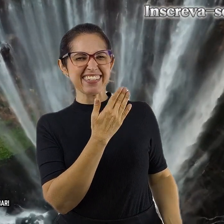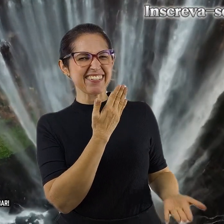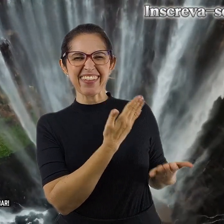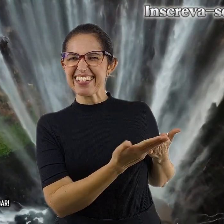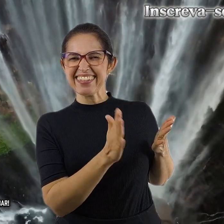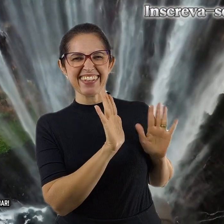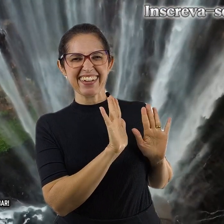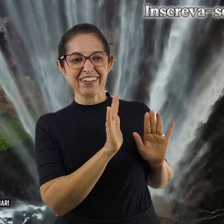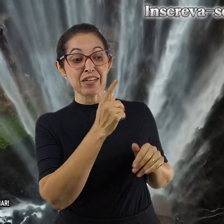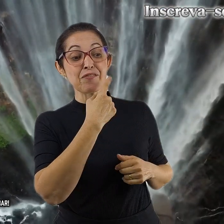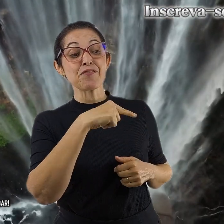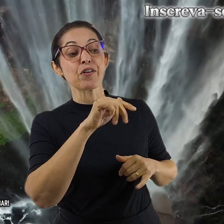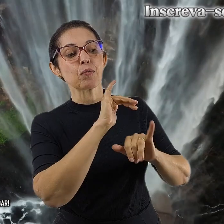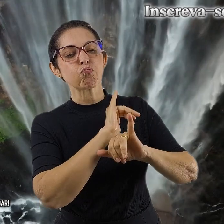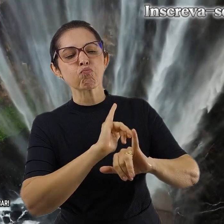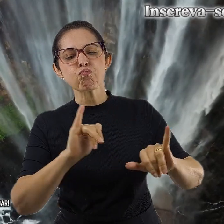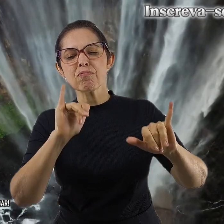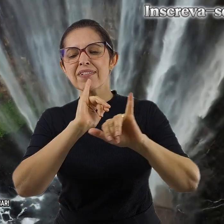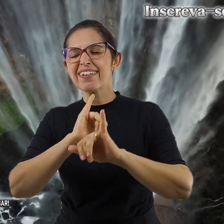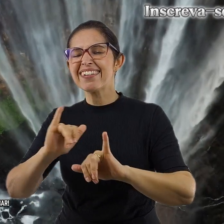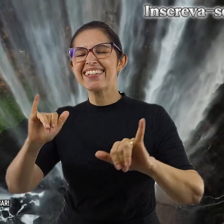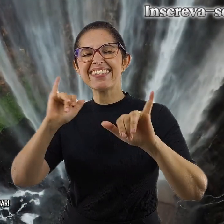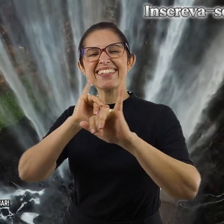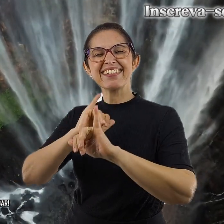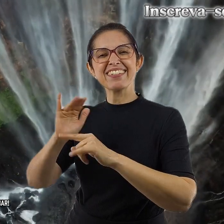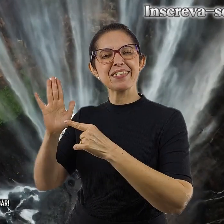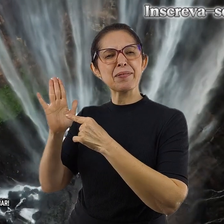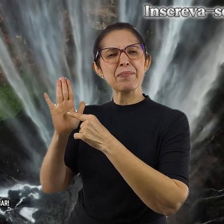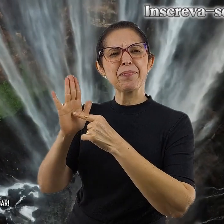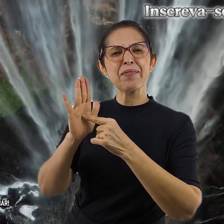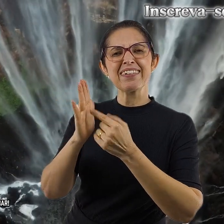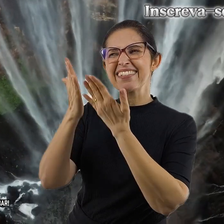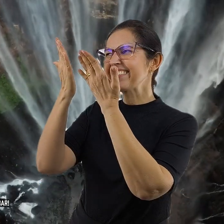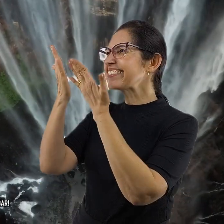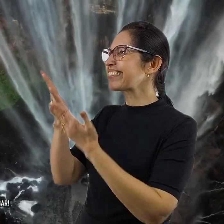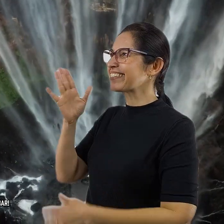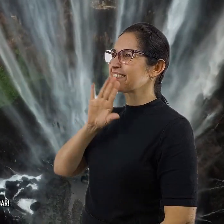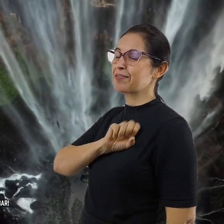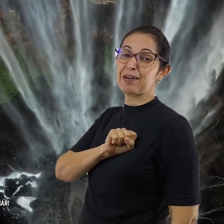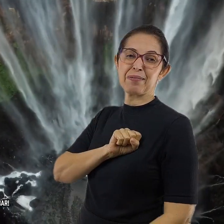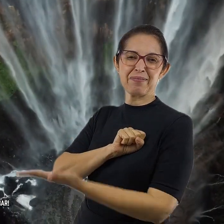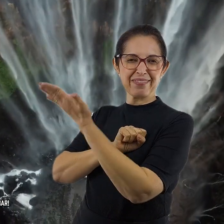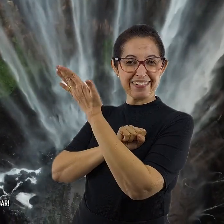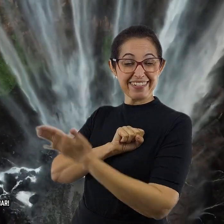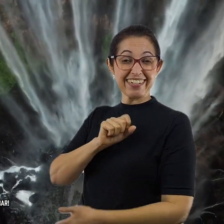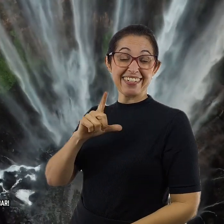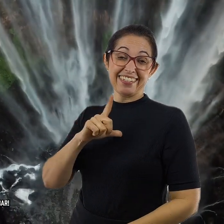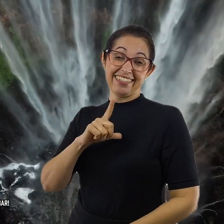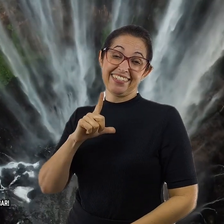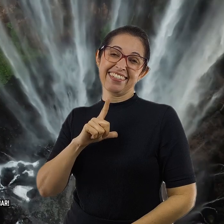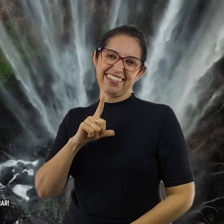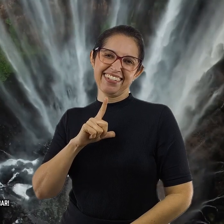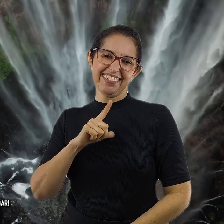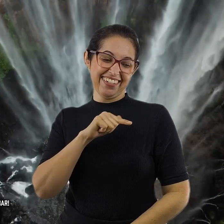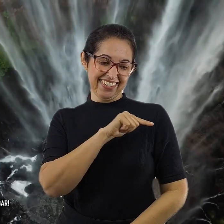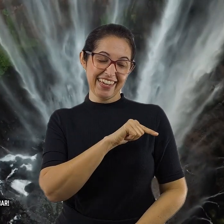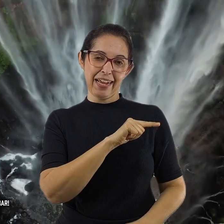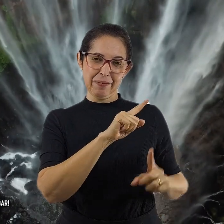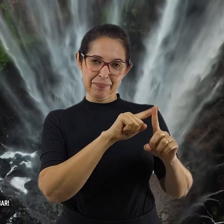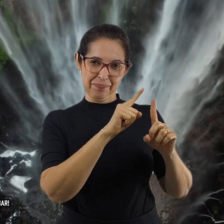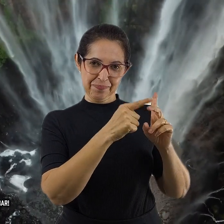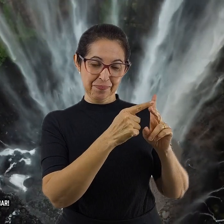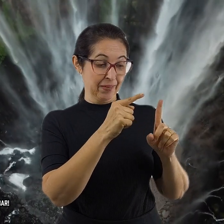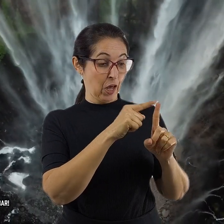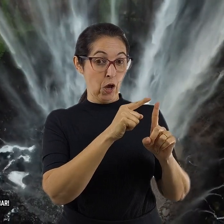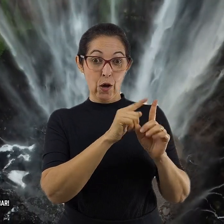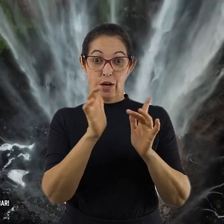saiu, e ela anunciou, e ela proclamou esse grande amor. E na mensagem dela tinha duas